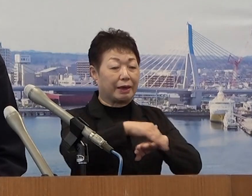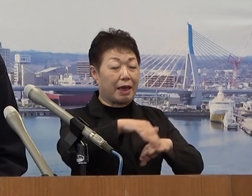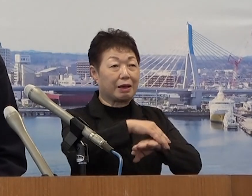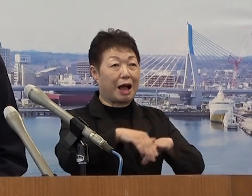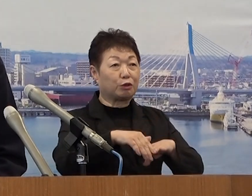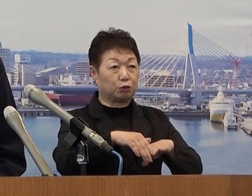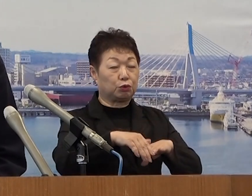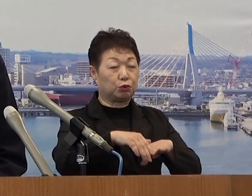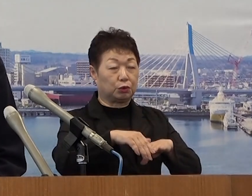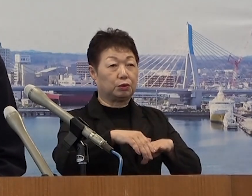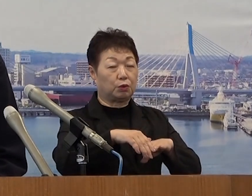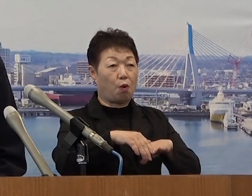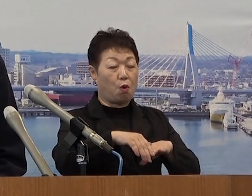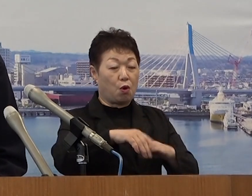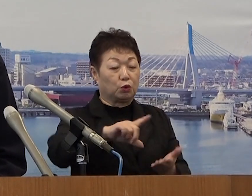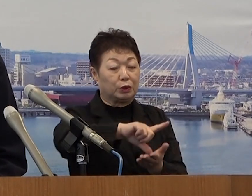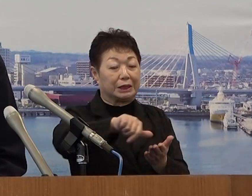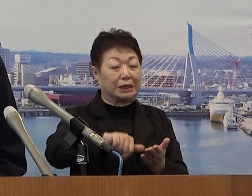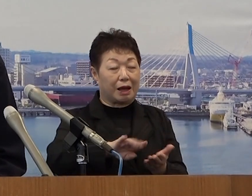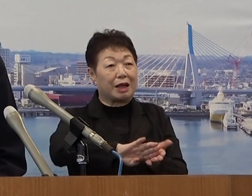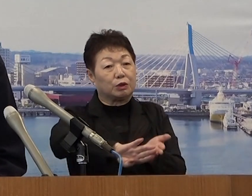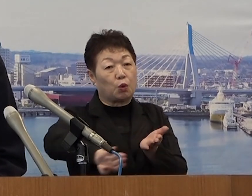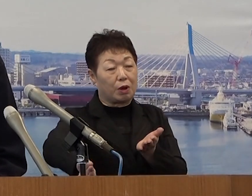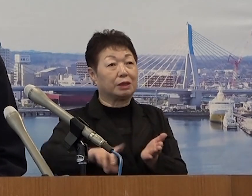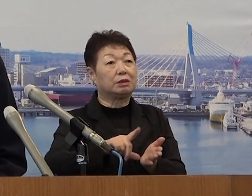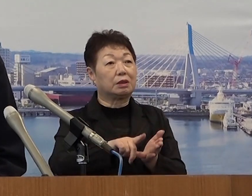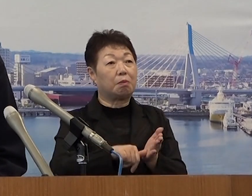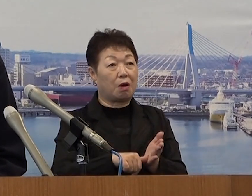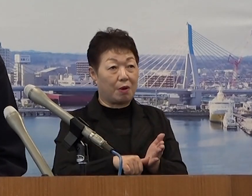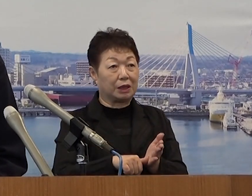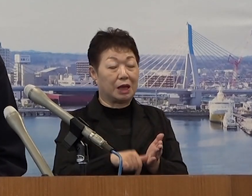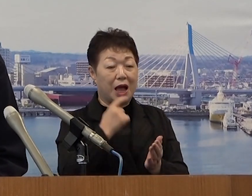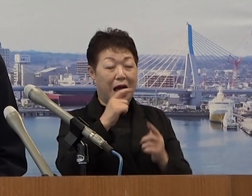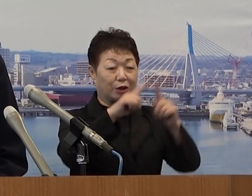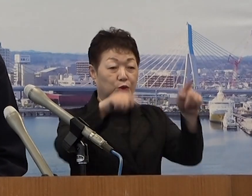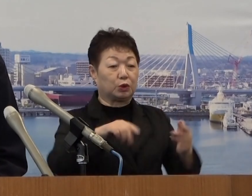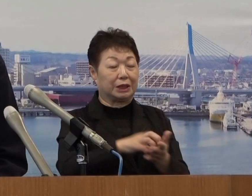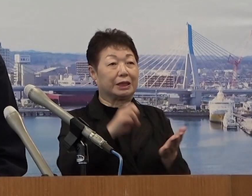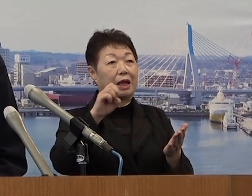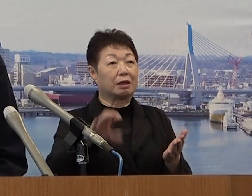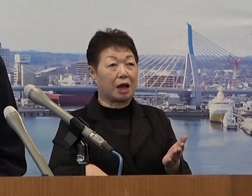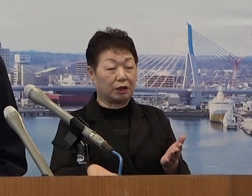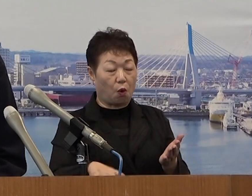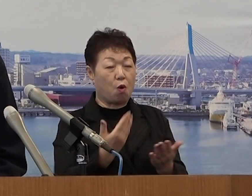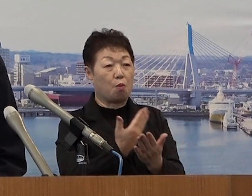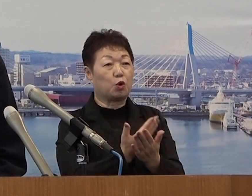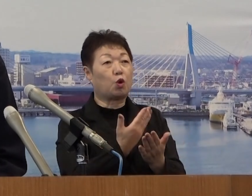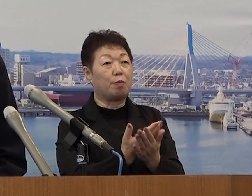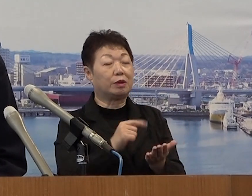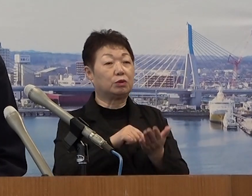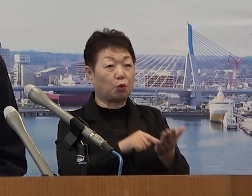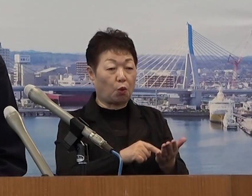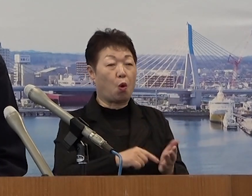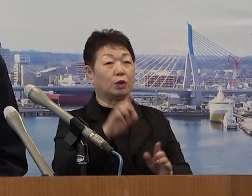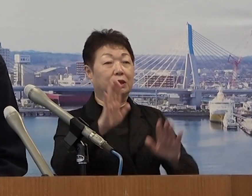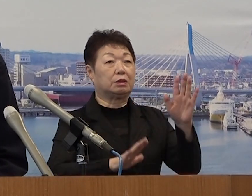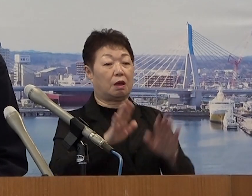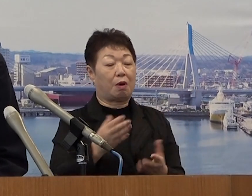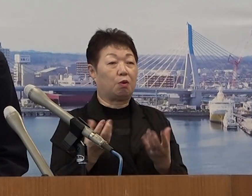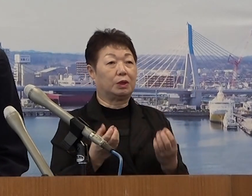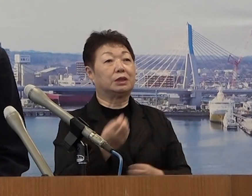から除外された場合、市としてその白紙撤回を求めるっていう姿勢に変わりは出てくるんでしょう